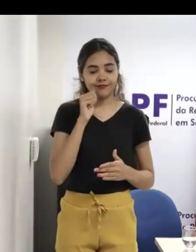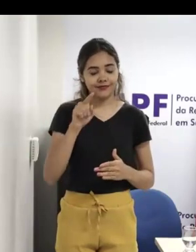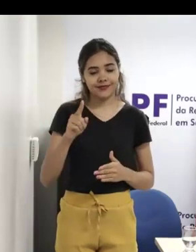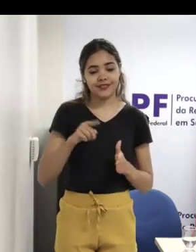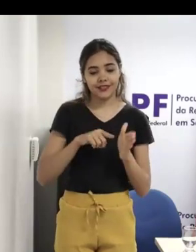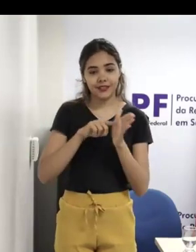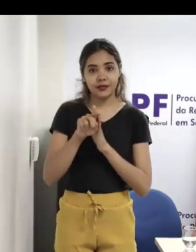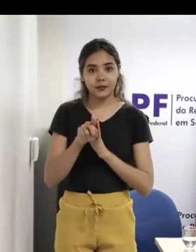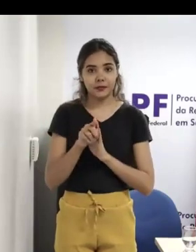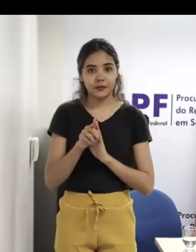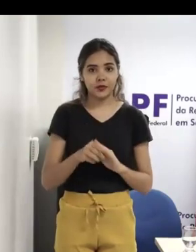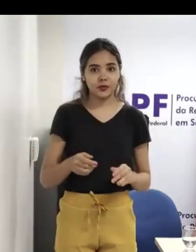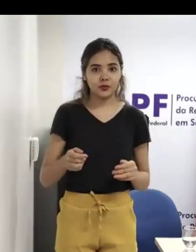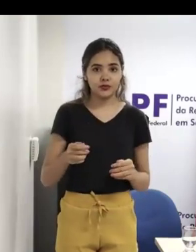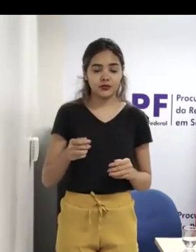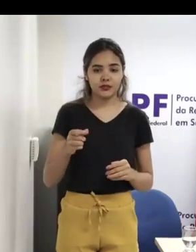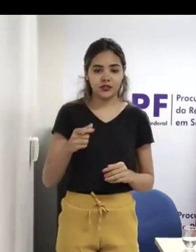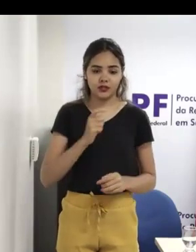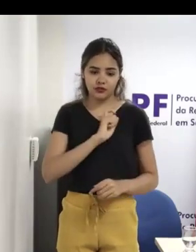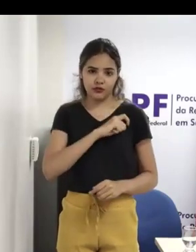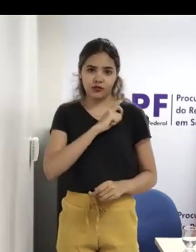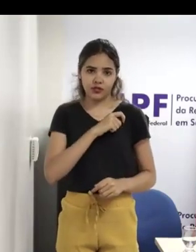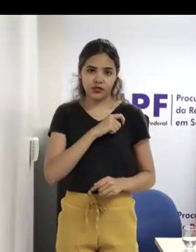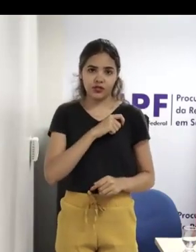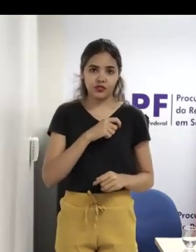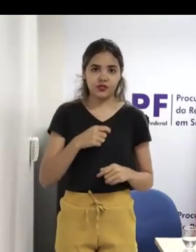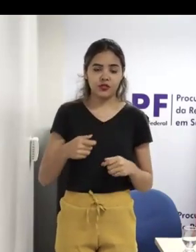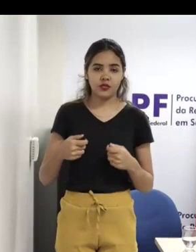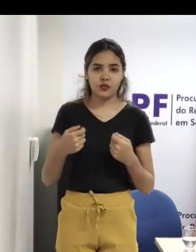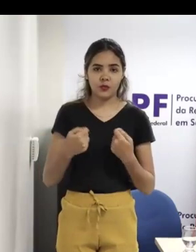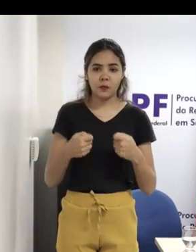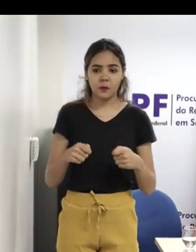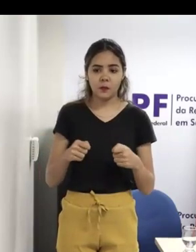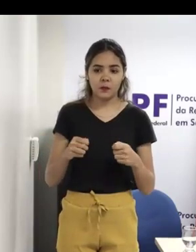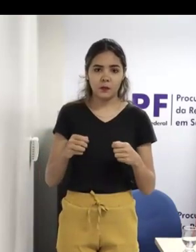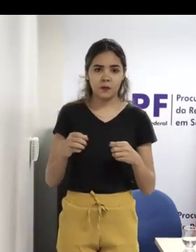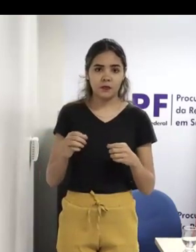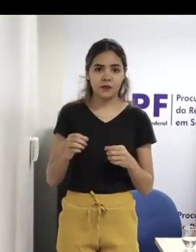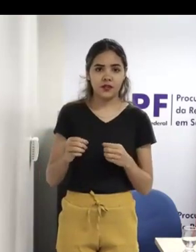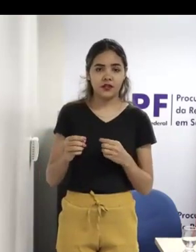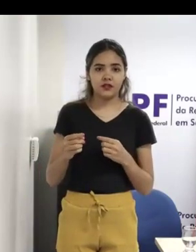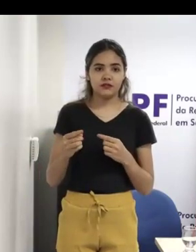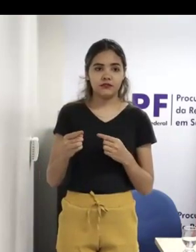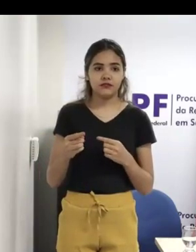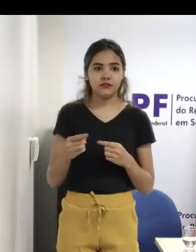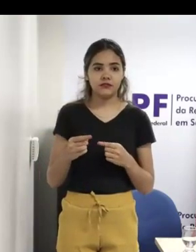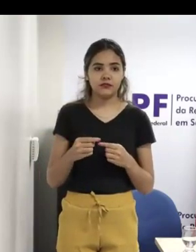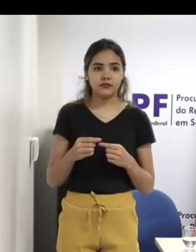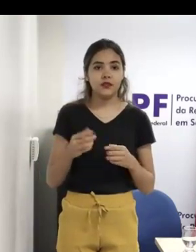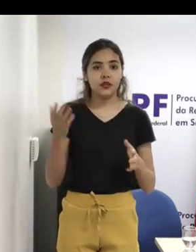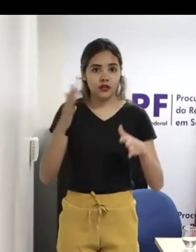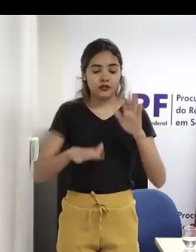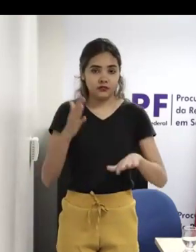com a a vítima né tanto presencialmente como você trouxe né geralmente é um pai é um vizinho é um tio é um